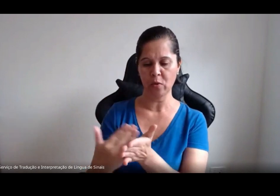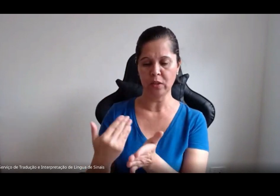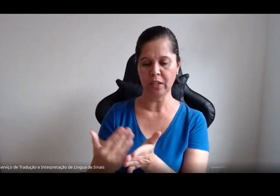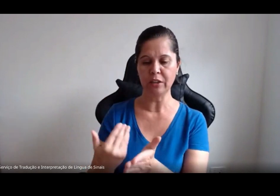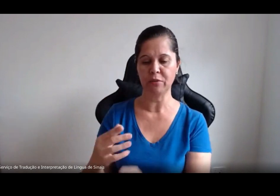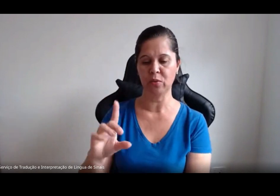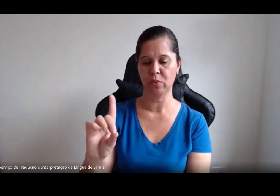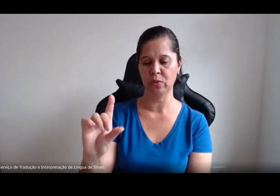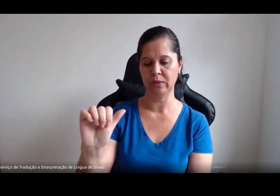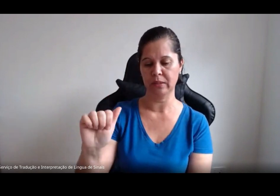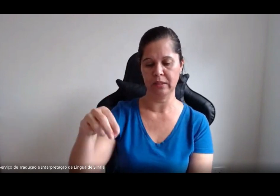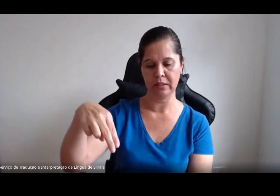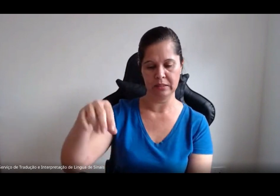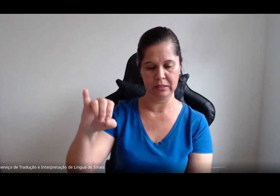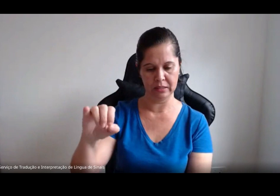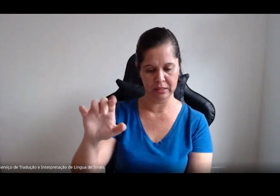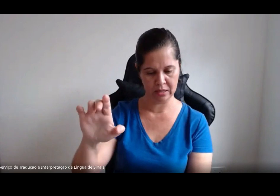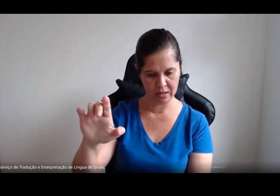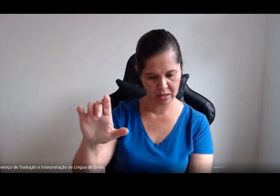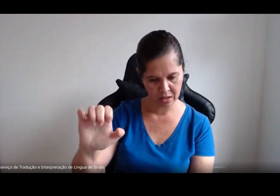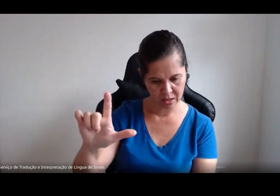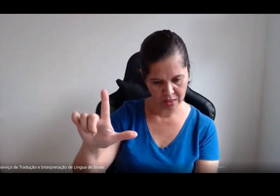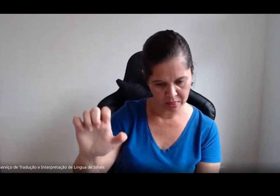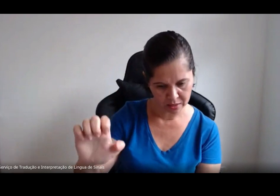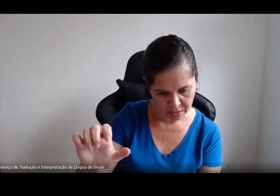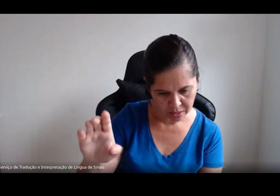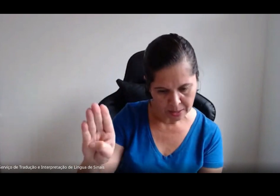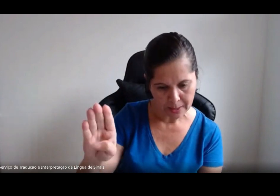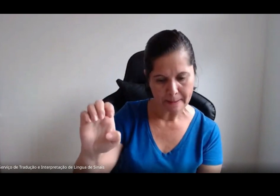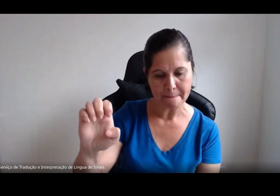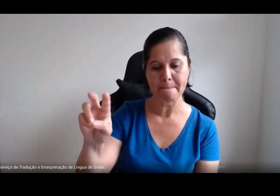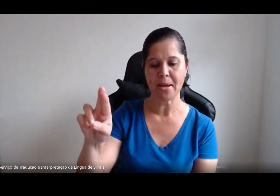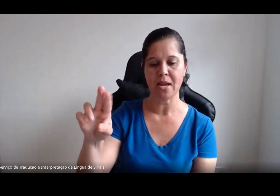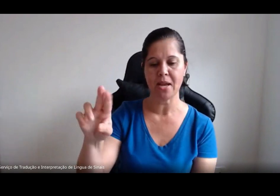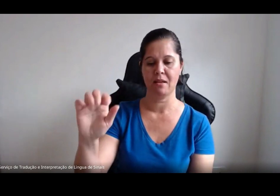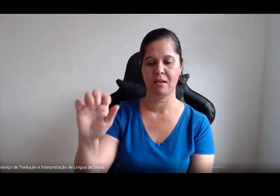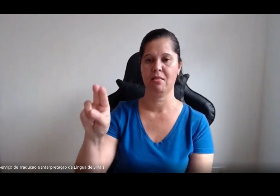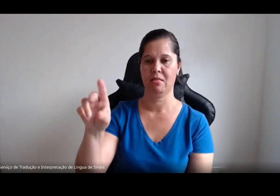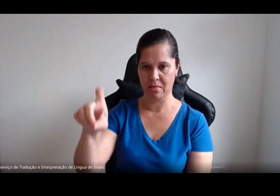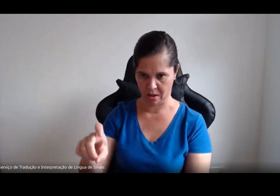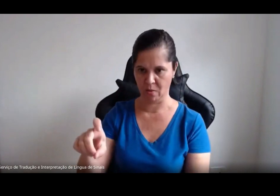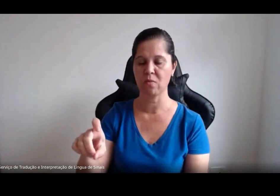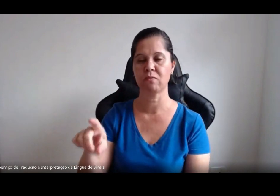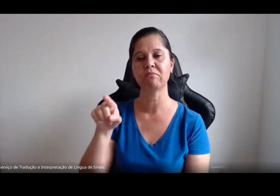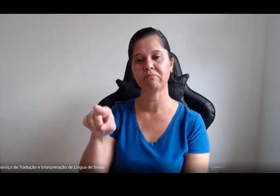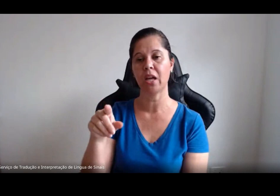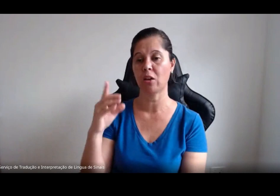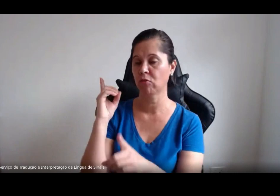Berthaud, que é um sociólogo francês. O livrinho chama-se Récit de